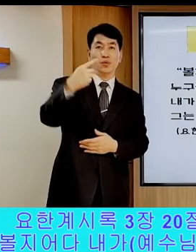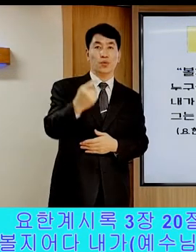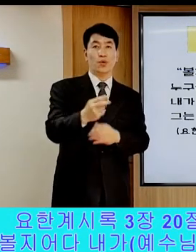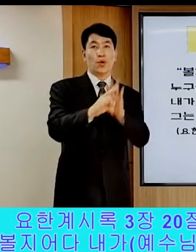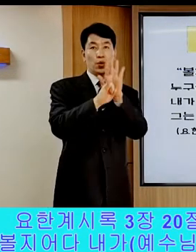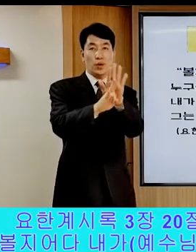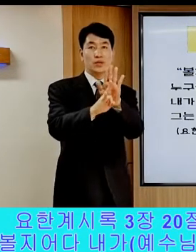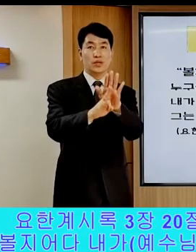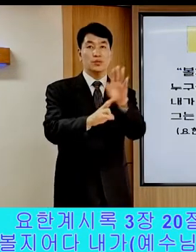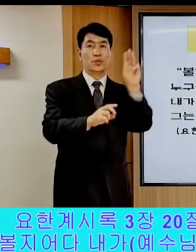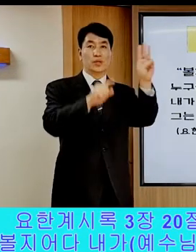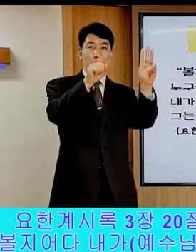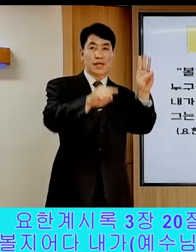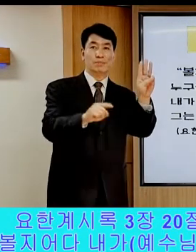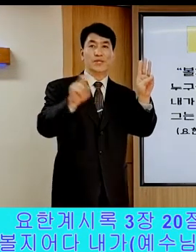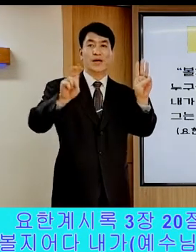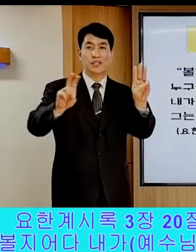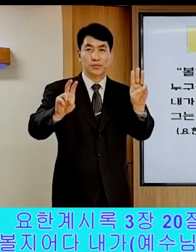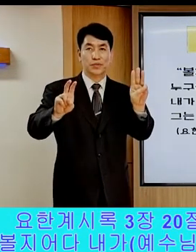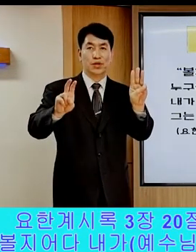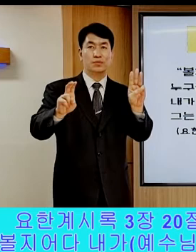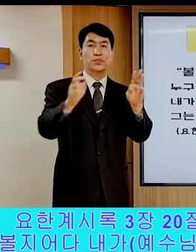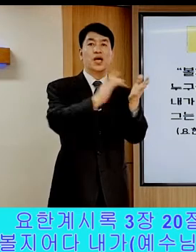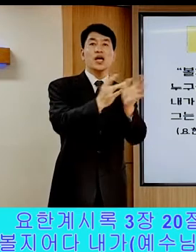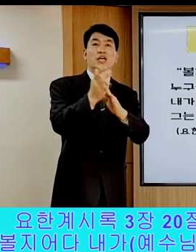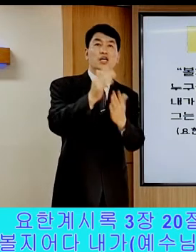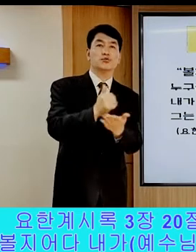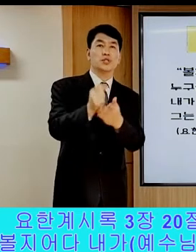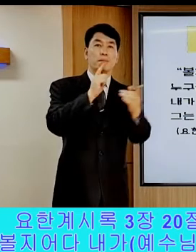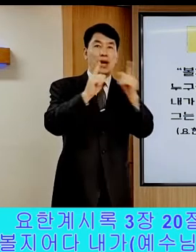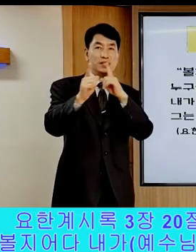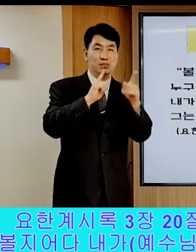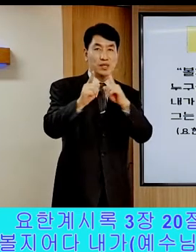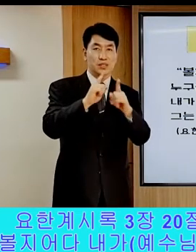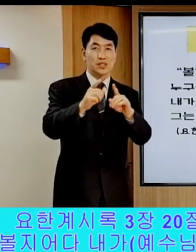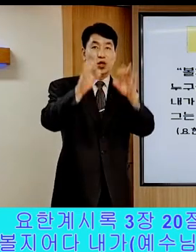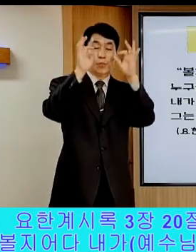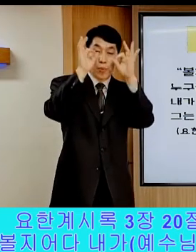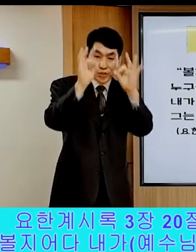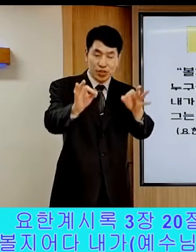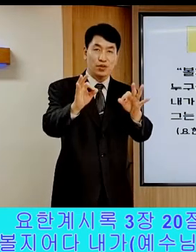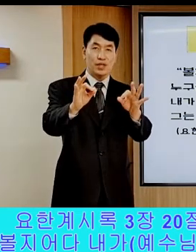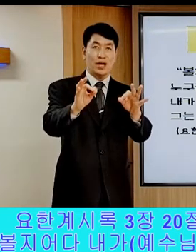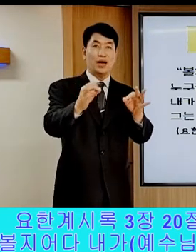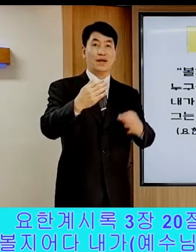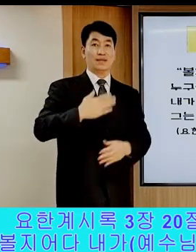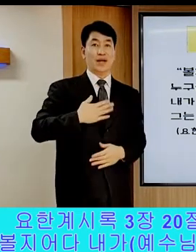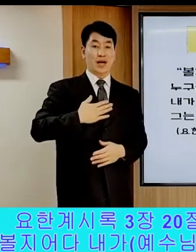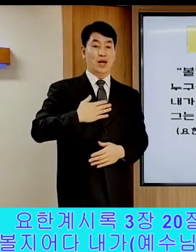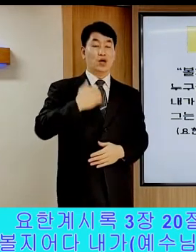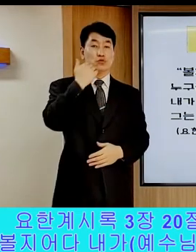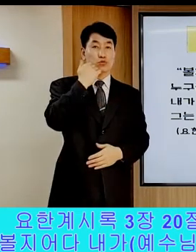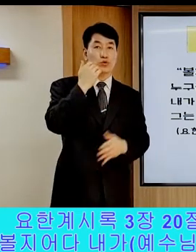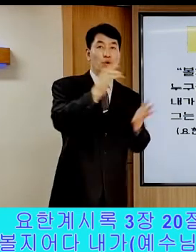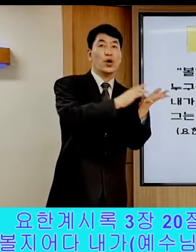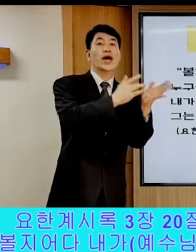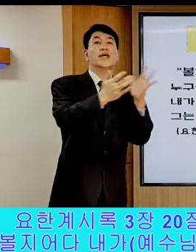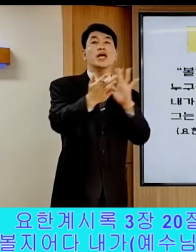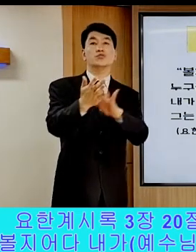요한계시록 3장 20절 예수님 말씀하시기를 볼지어다 내가 누구죠?